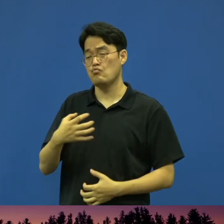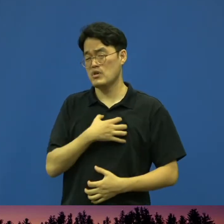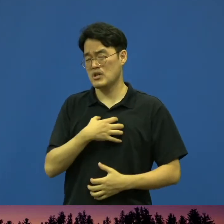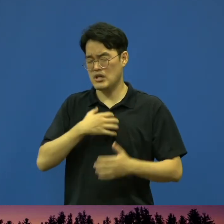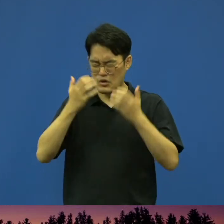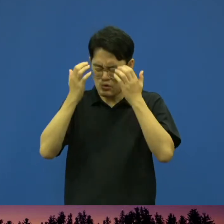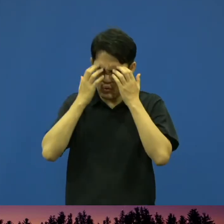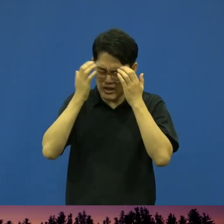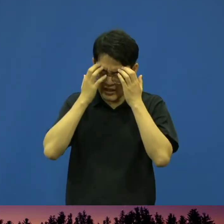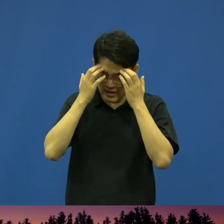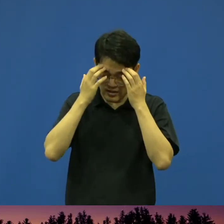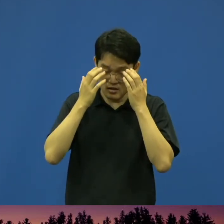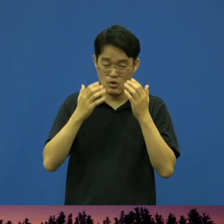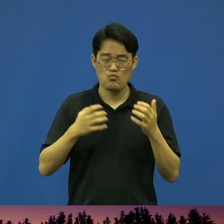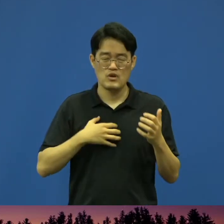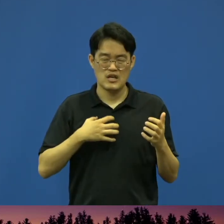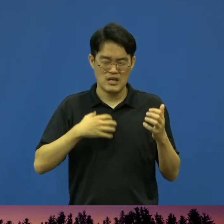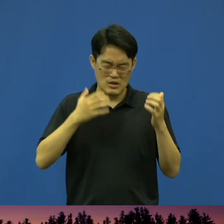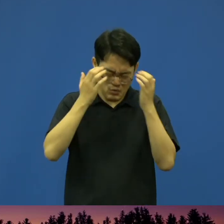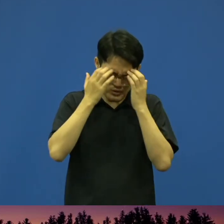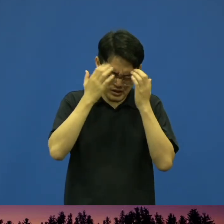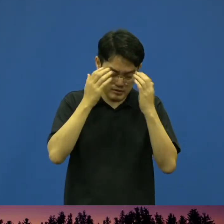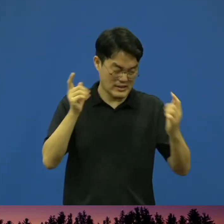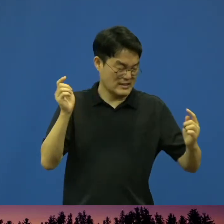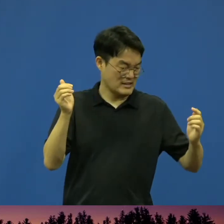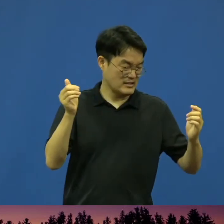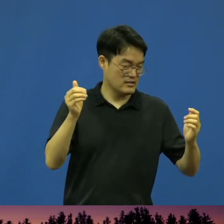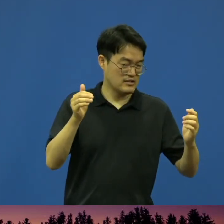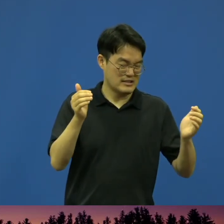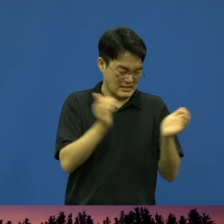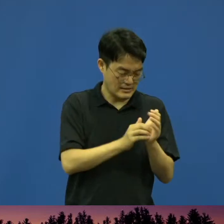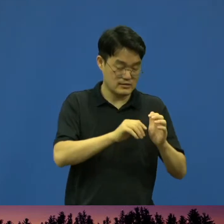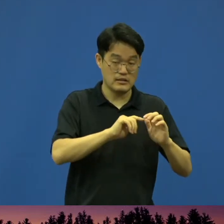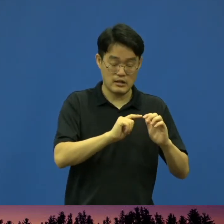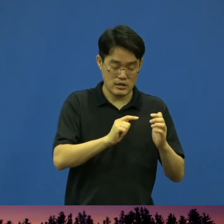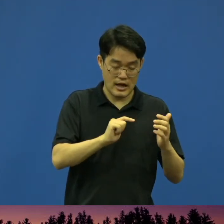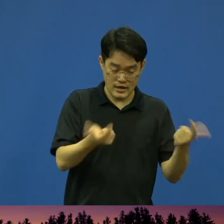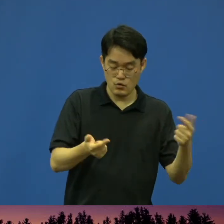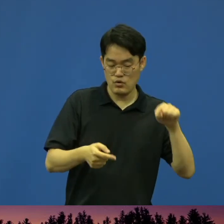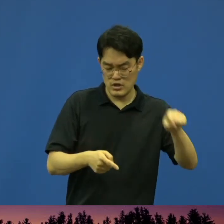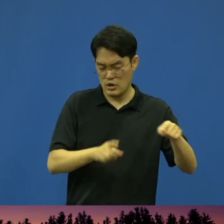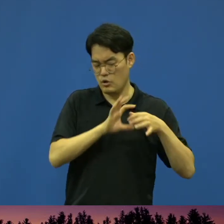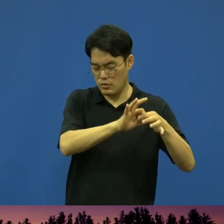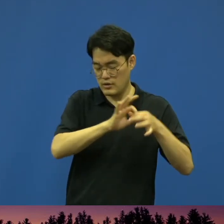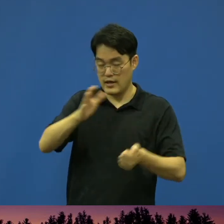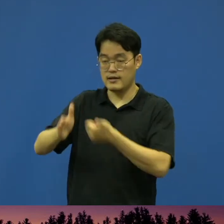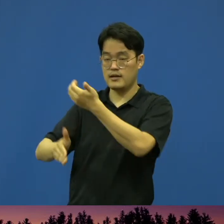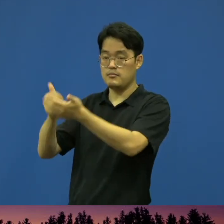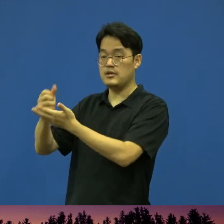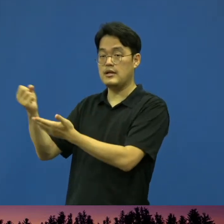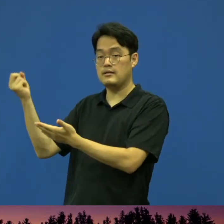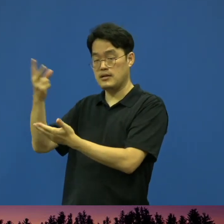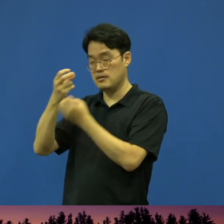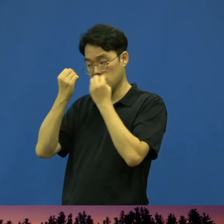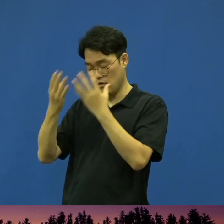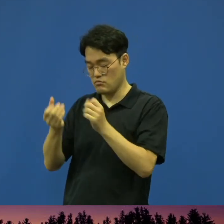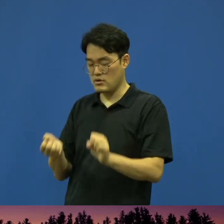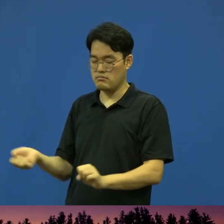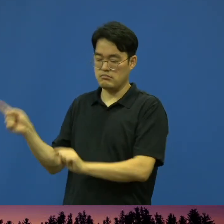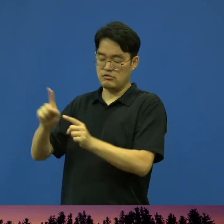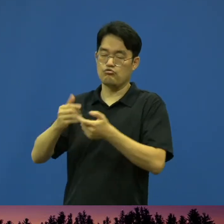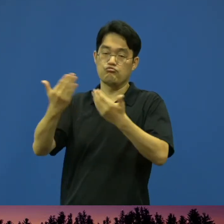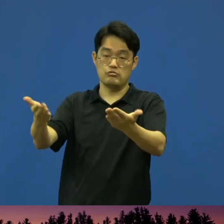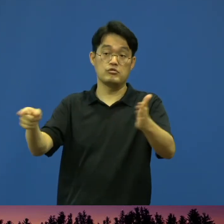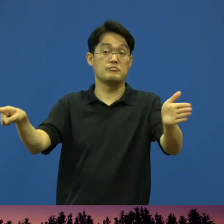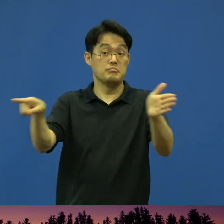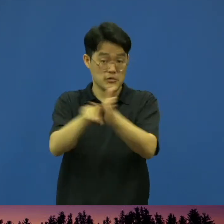것입니다. 성도의 삶은 우연이 없습니다. 하나님은 위기를 통해서 우리를 다시 반드시 일으키실 줄로 믿습니다. 우리를